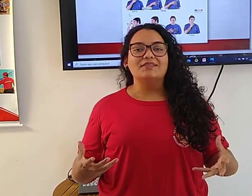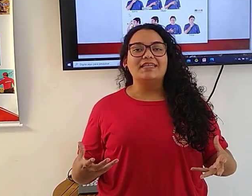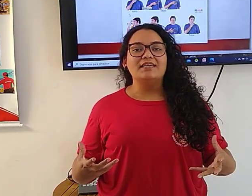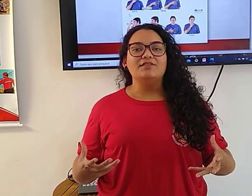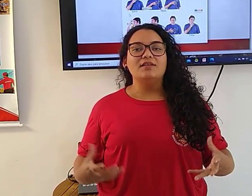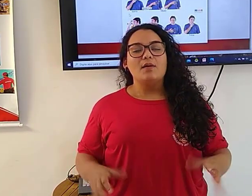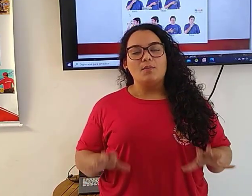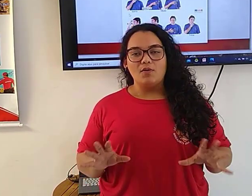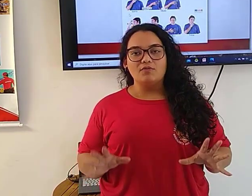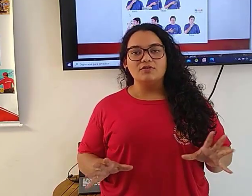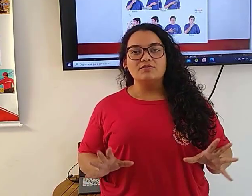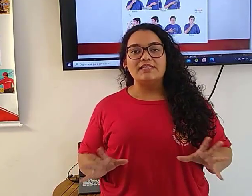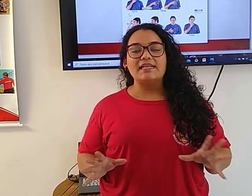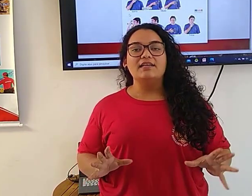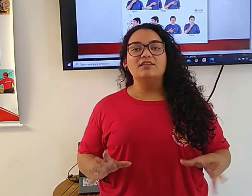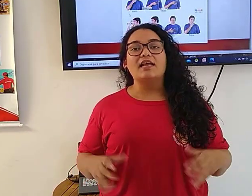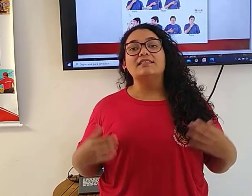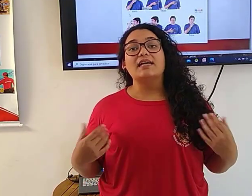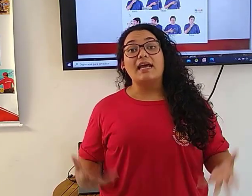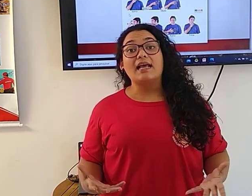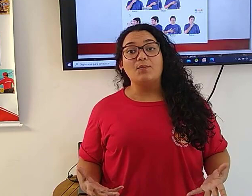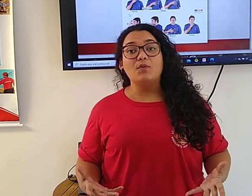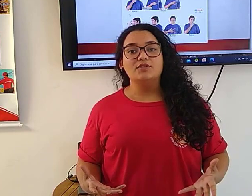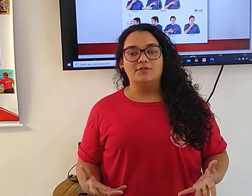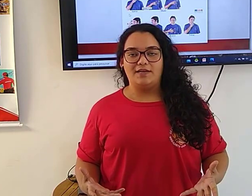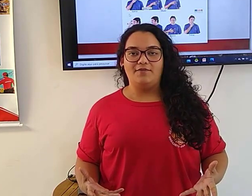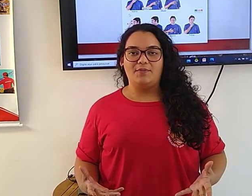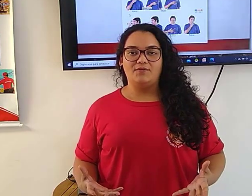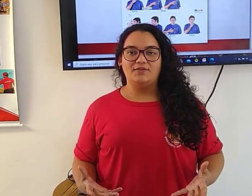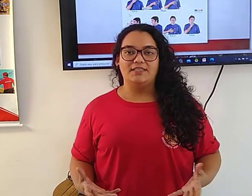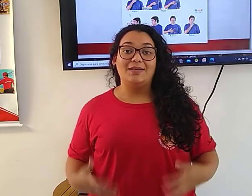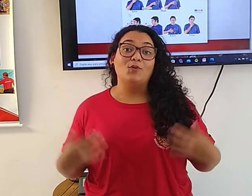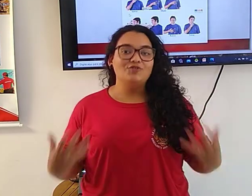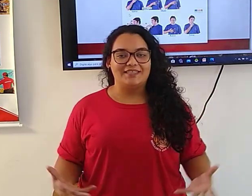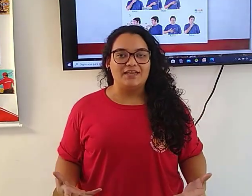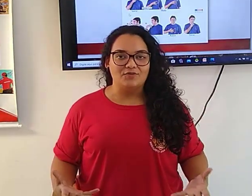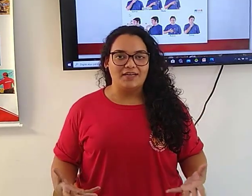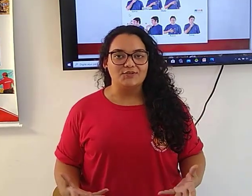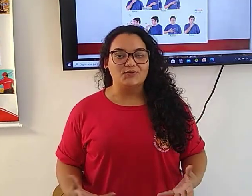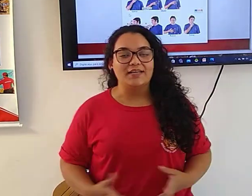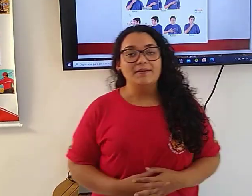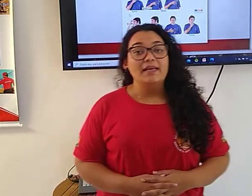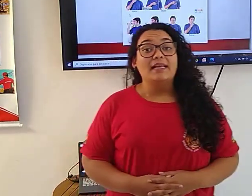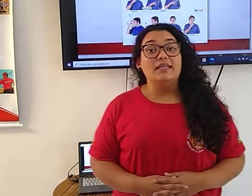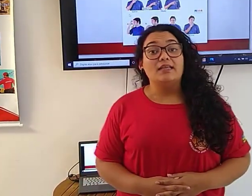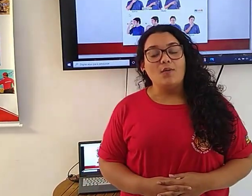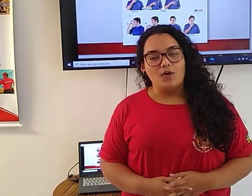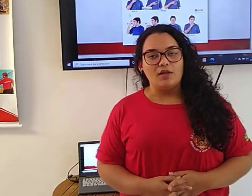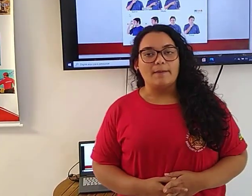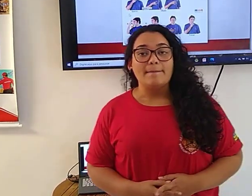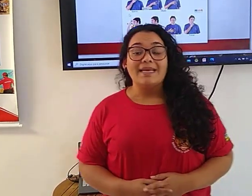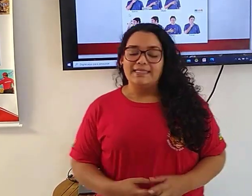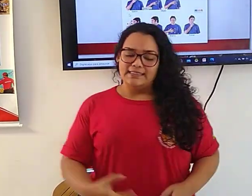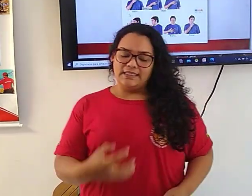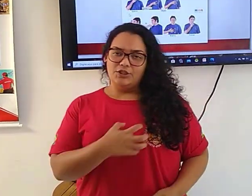vocês poucos dos sinais que ela acabou de escrever para você, demonstrar no caso, né? Então, olha,